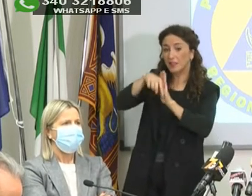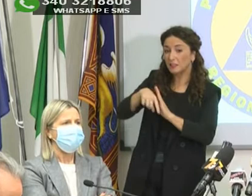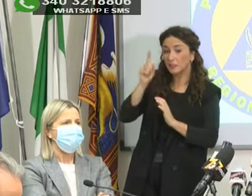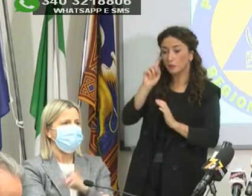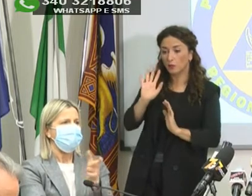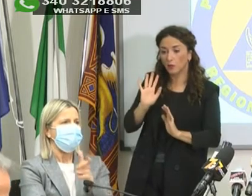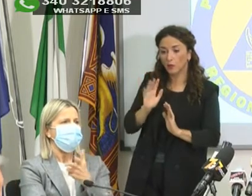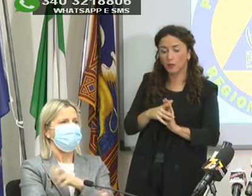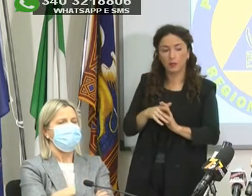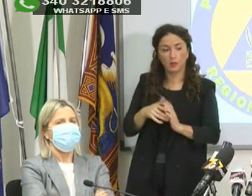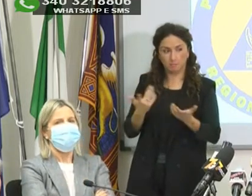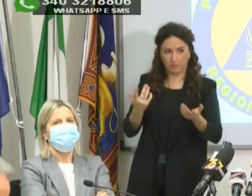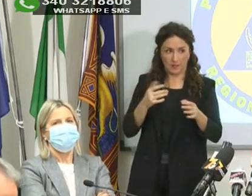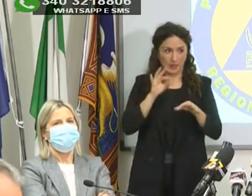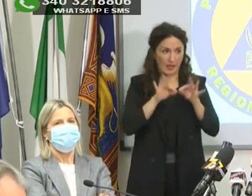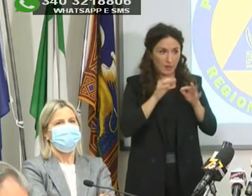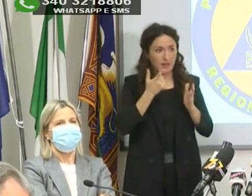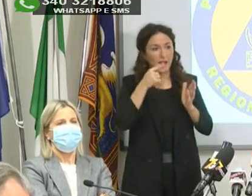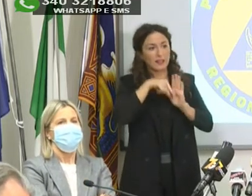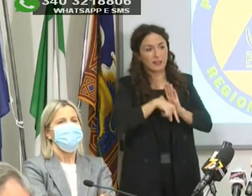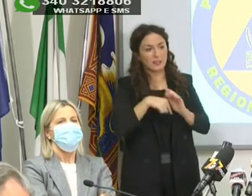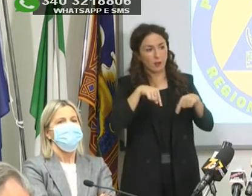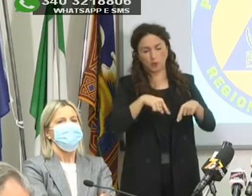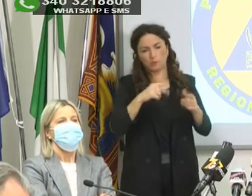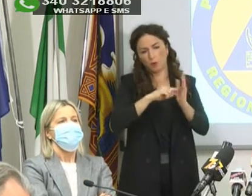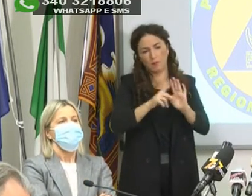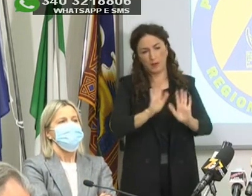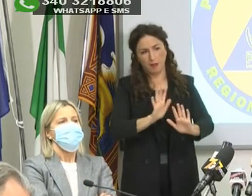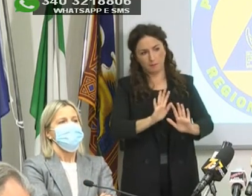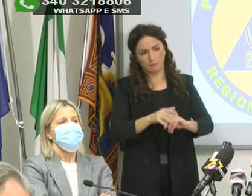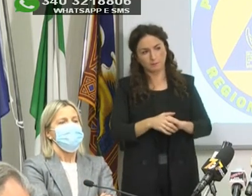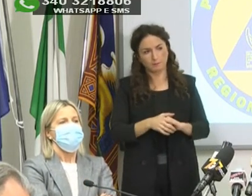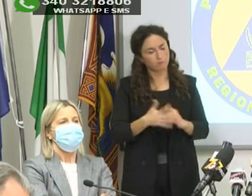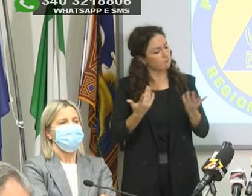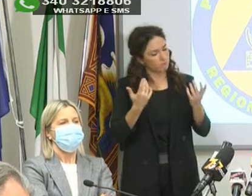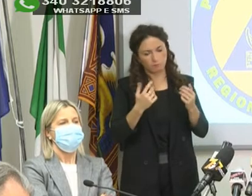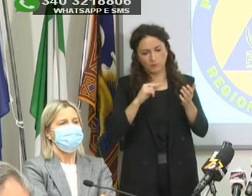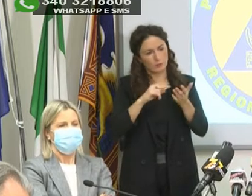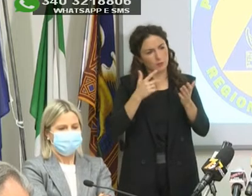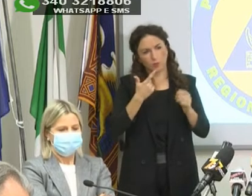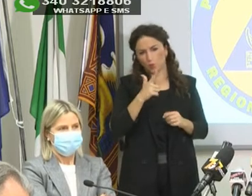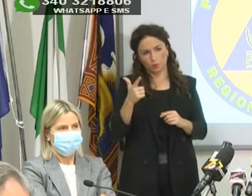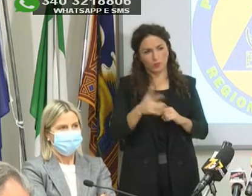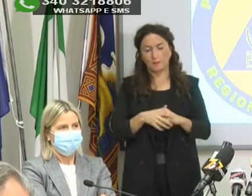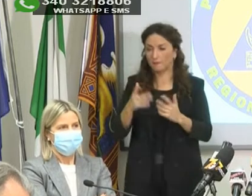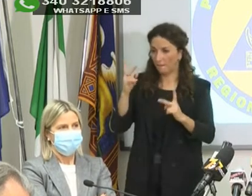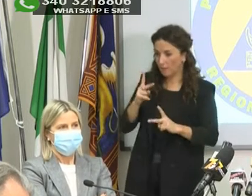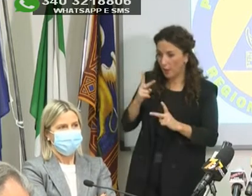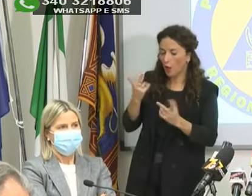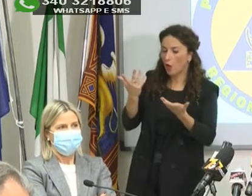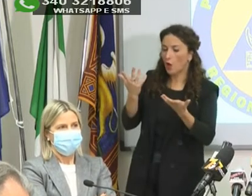insomma... No, terapie intensive per ora non abbiamo il problema. Non abbiamo problemi. Comunque, inesistente. Siamo lontani